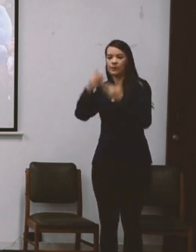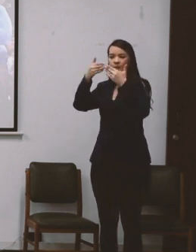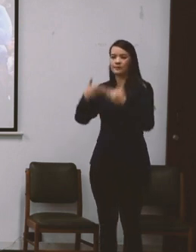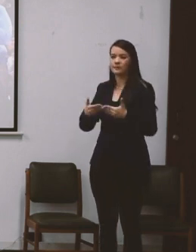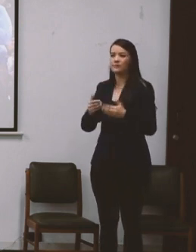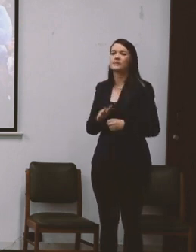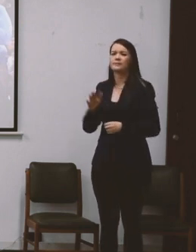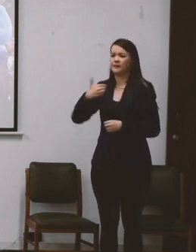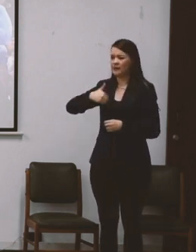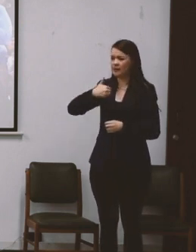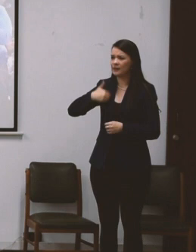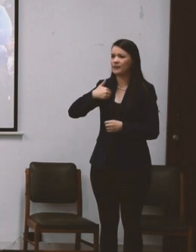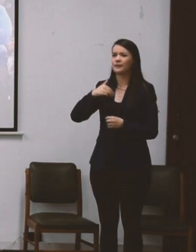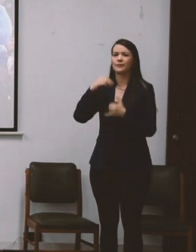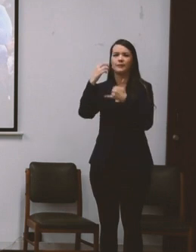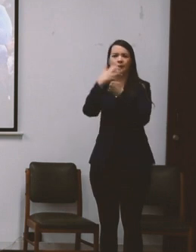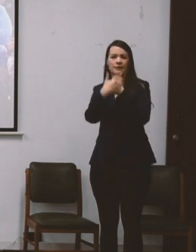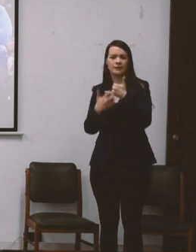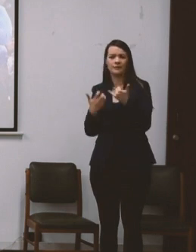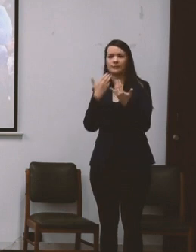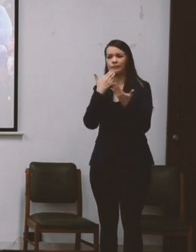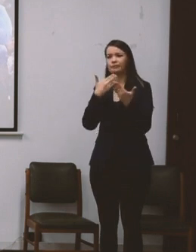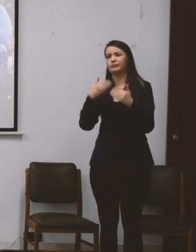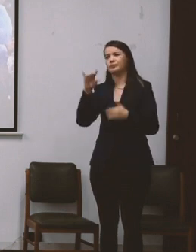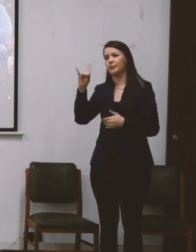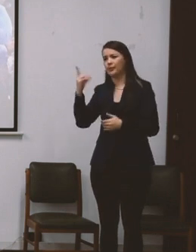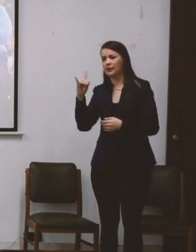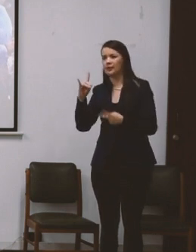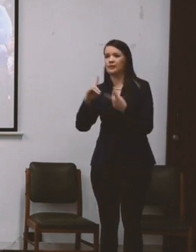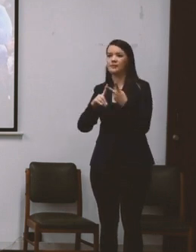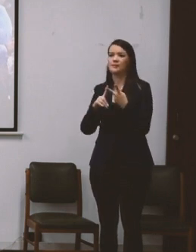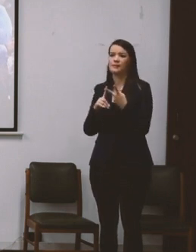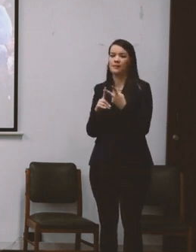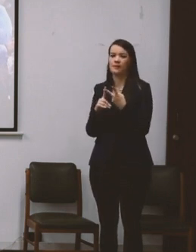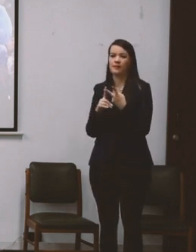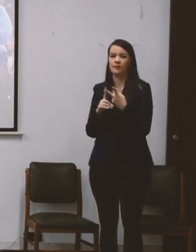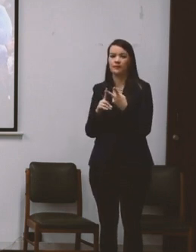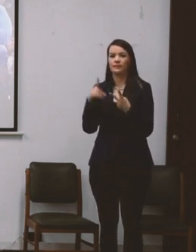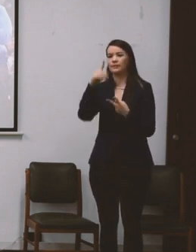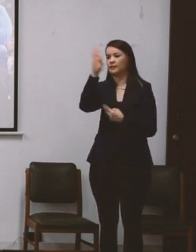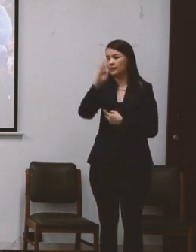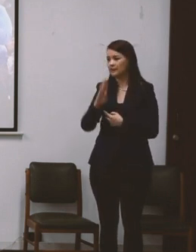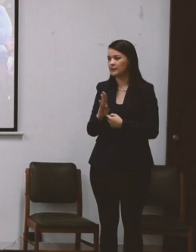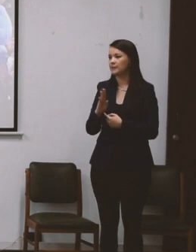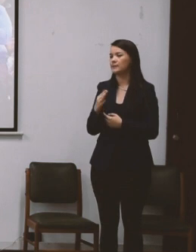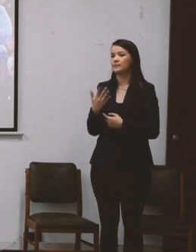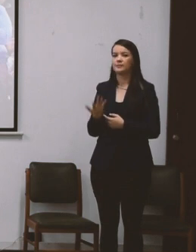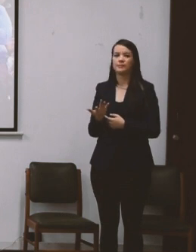solamente viviendo Argentina, sino países como Bolivia, países como Brasil, por